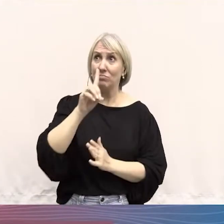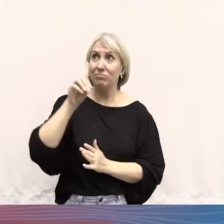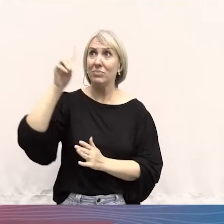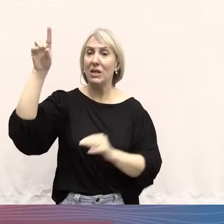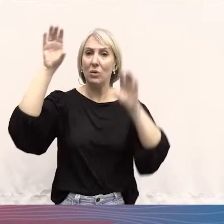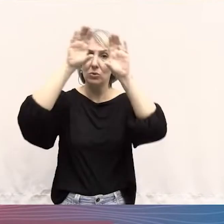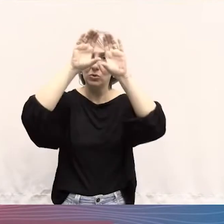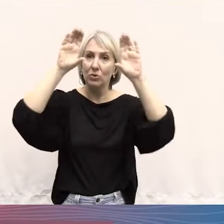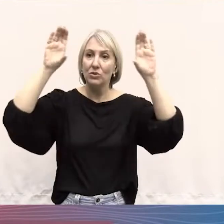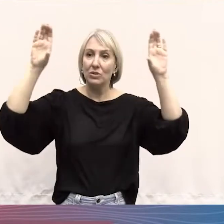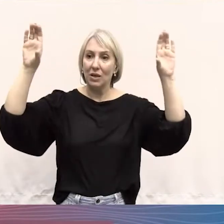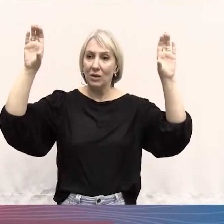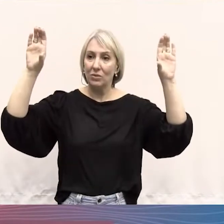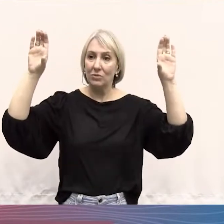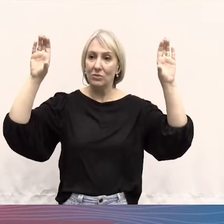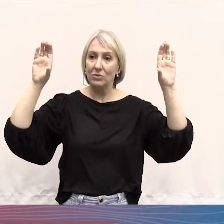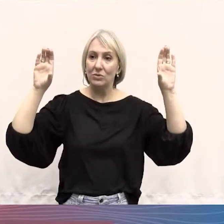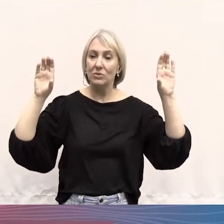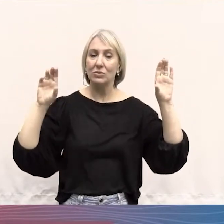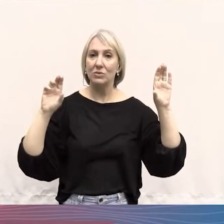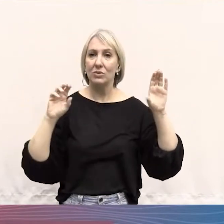de Nabucodonosor.